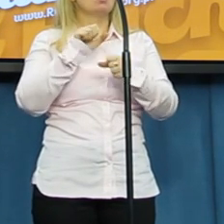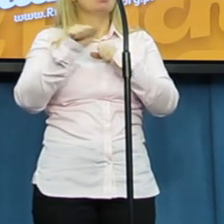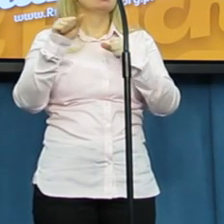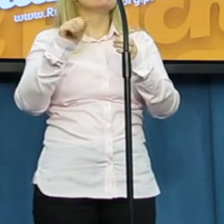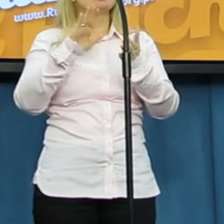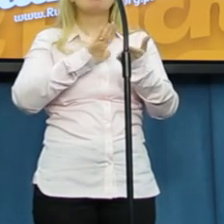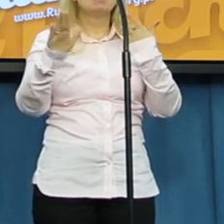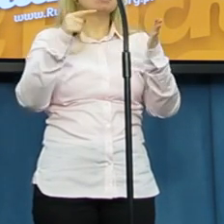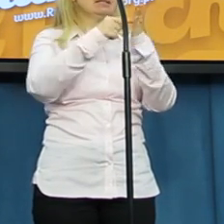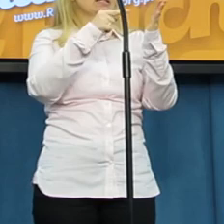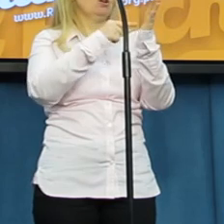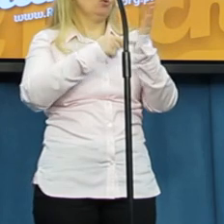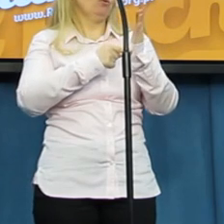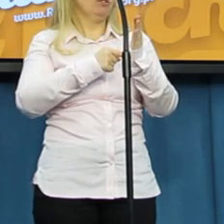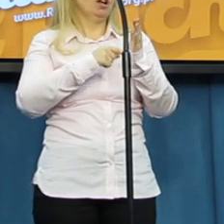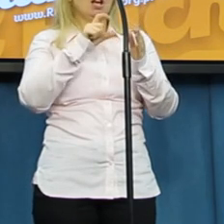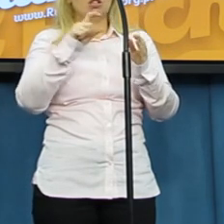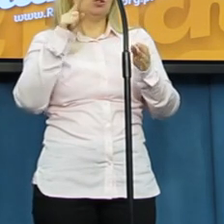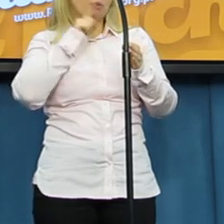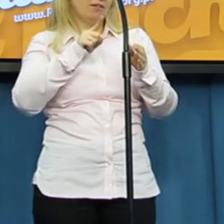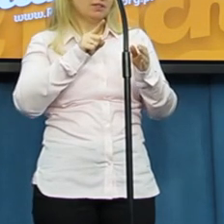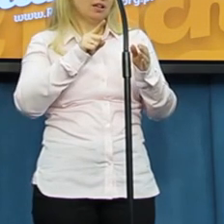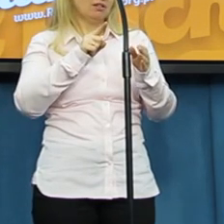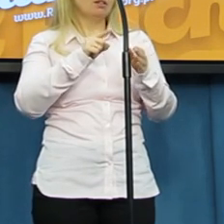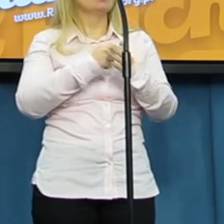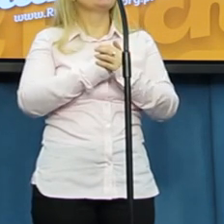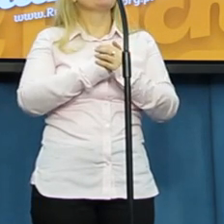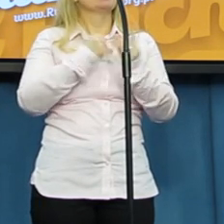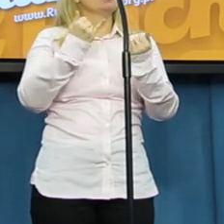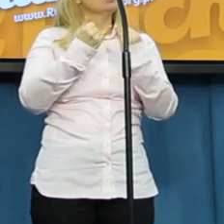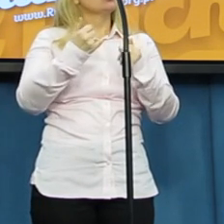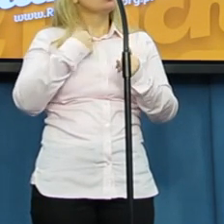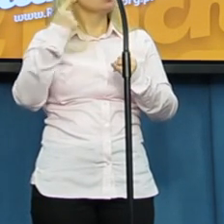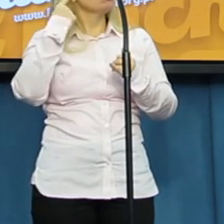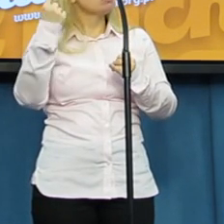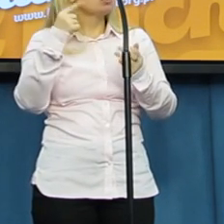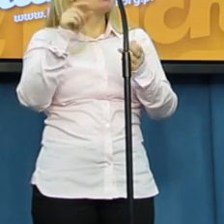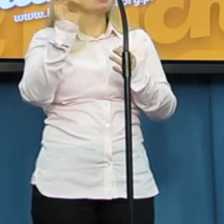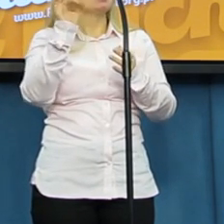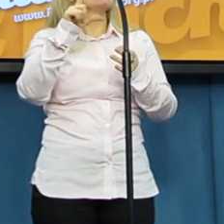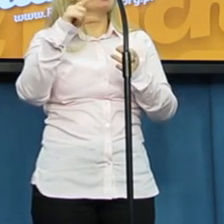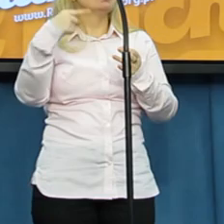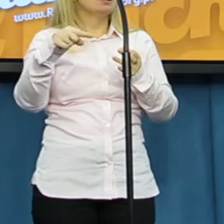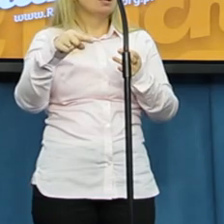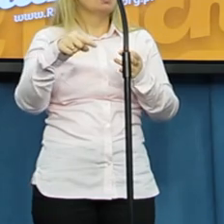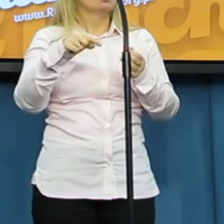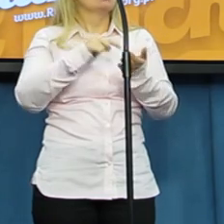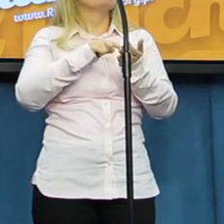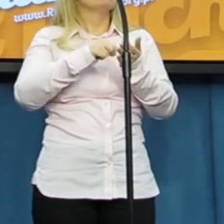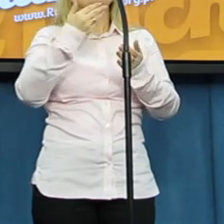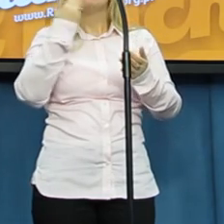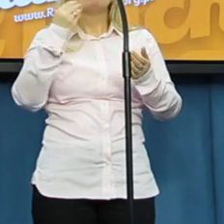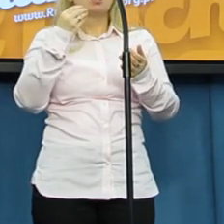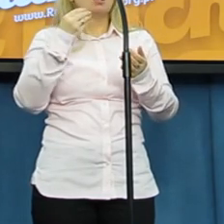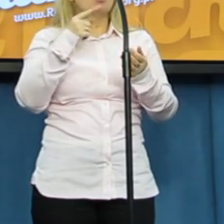zobaczymy w styczniu właśnie po serii tych spotkań? Po pierwsze, jeżeli chodzi o SLD, powtarzam raz jeszcze, nie ma wroga na